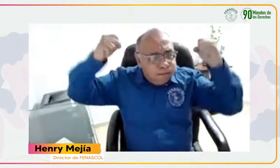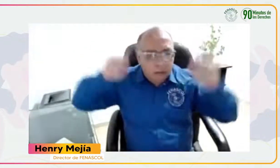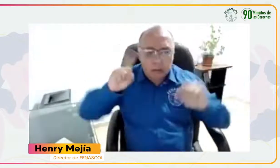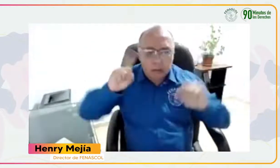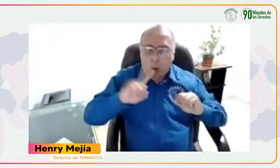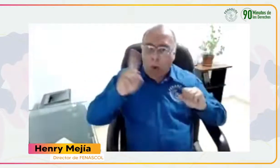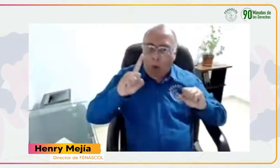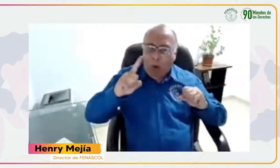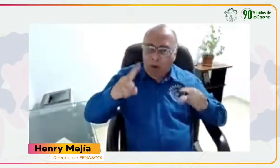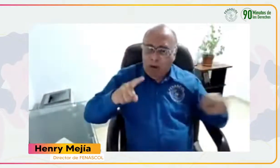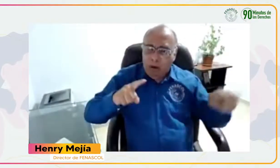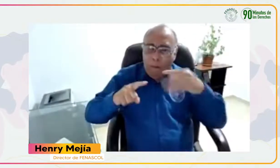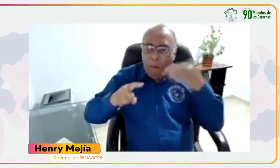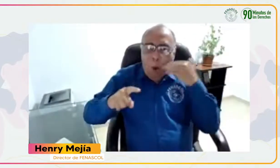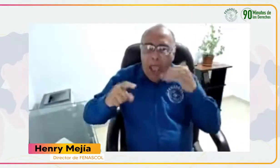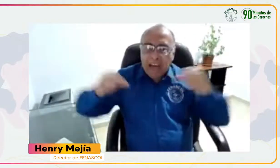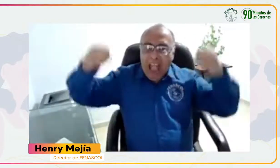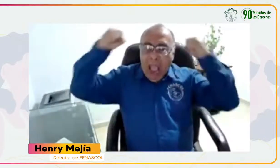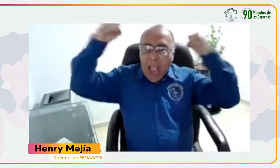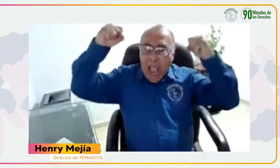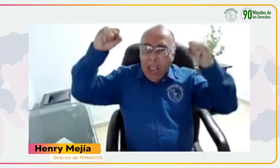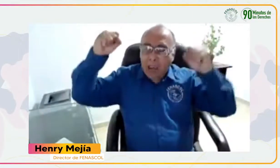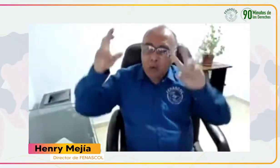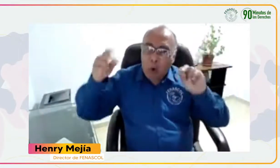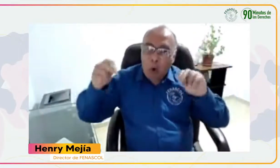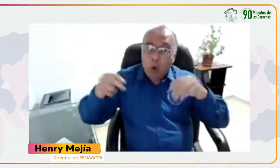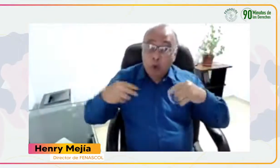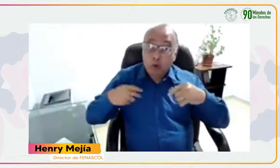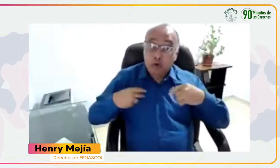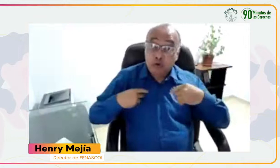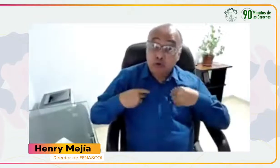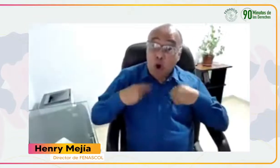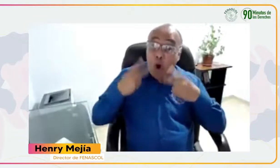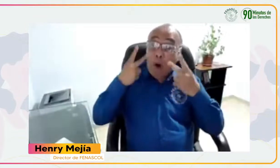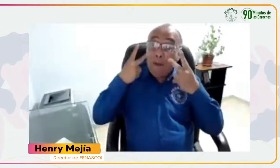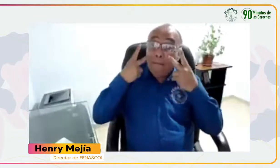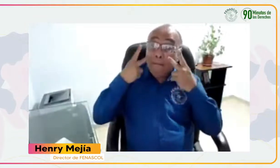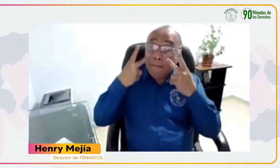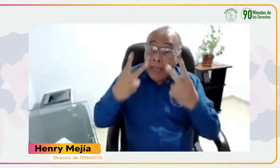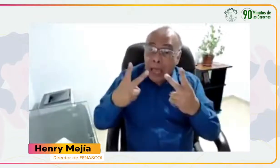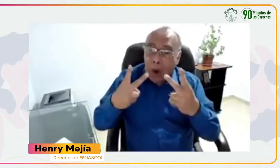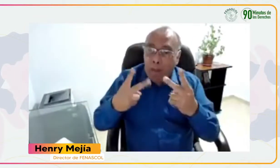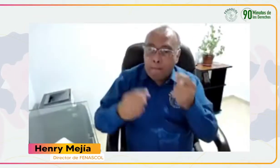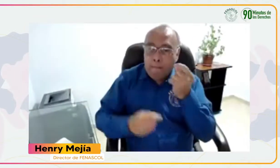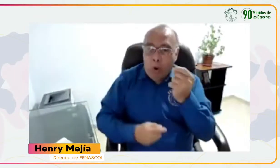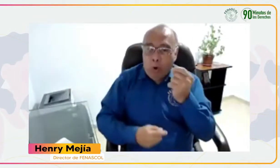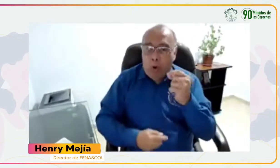Pero esperen, porque aquí celebran esto. No hay que celebrarlo. Las mujeres no pueden celebrar esto. Lo que yo veo es que